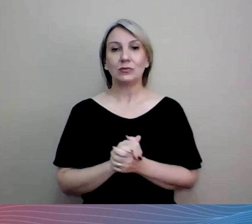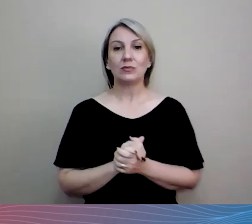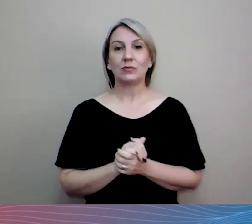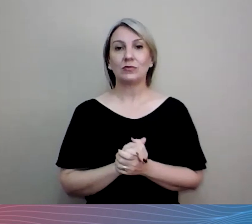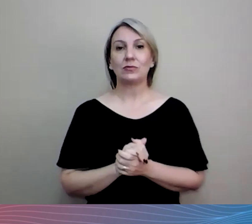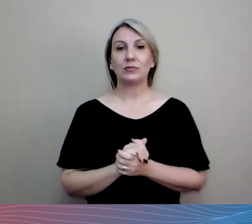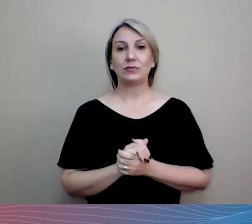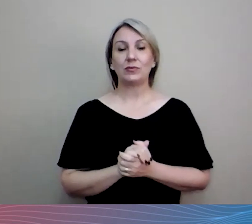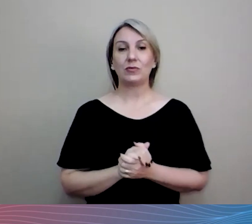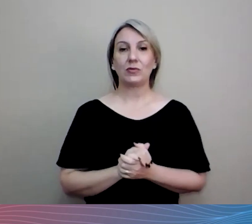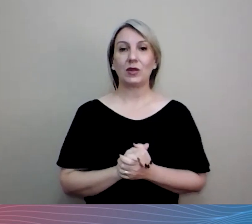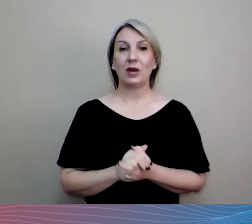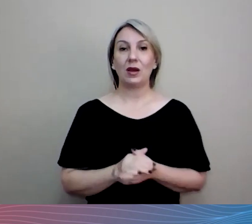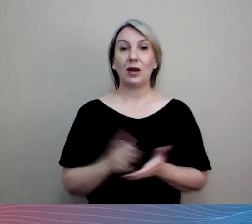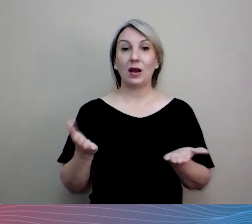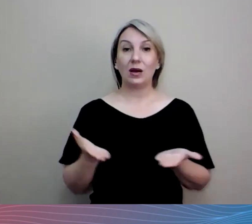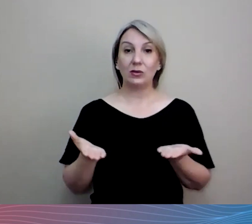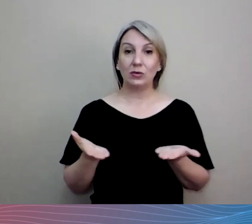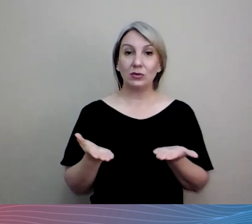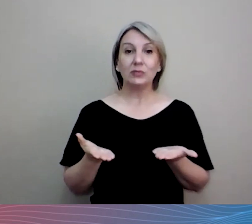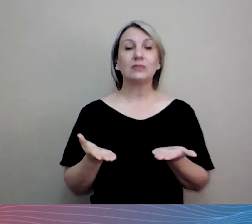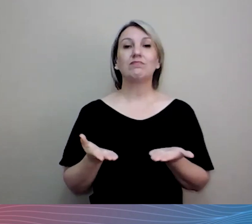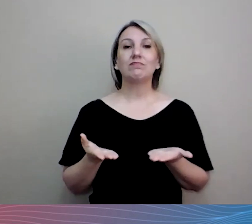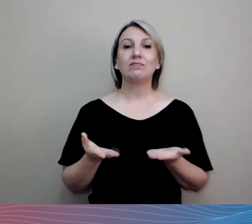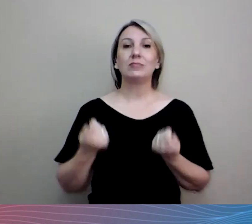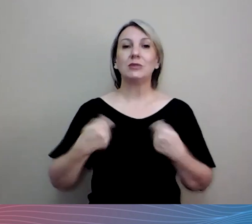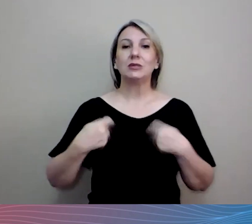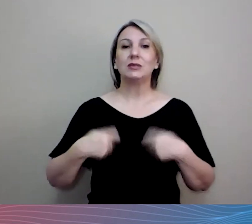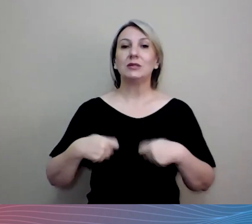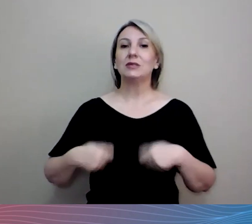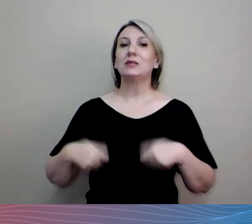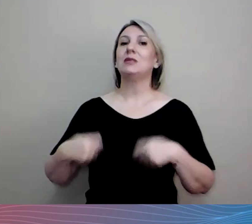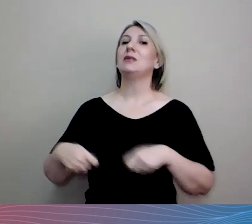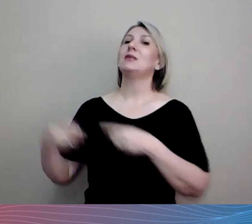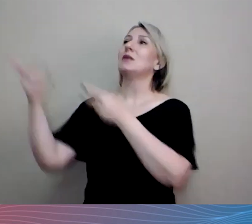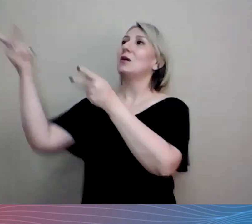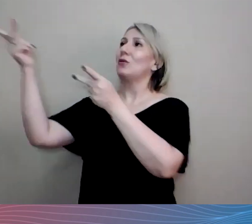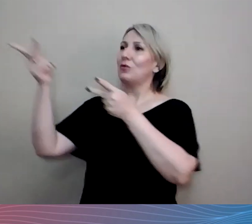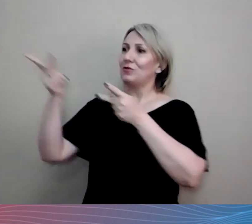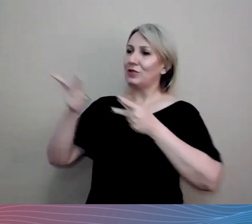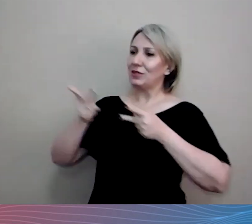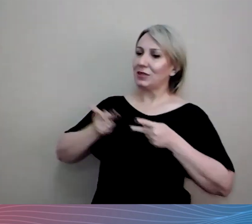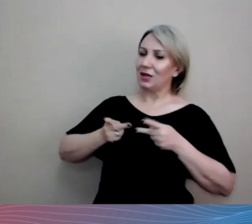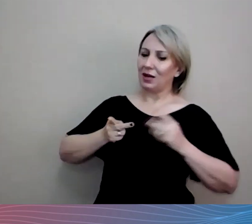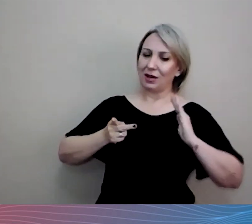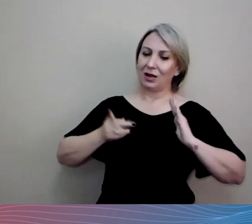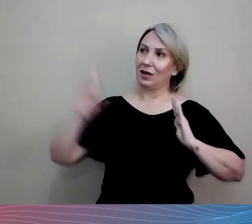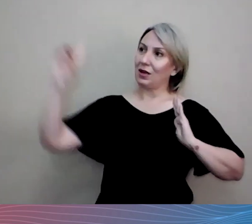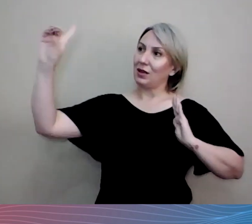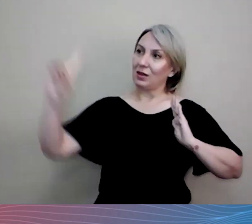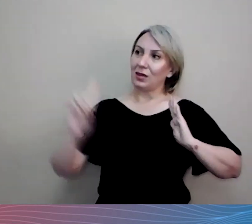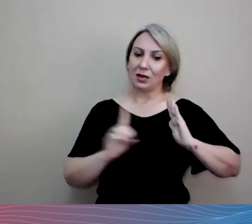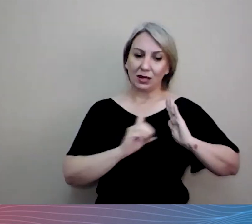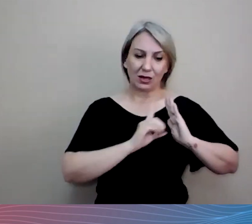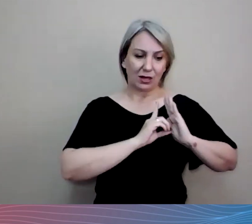precisamos convidá-lo a morar em nosso coração. Nosso coração significa